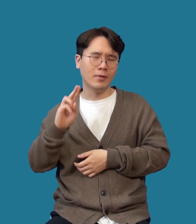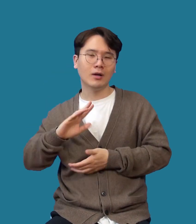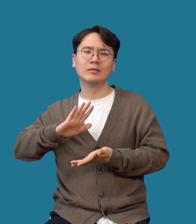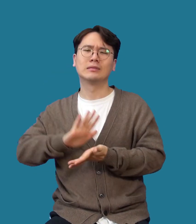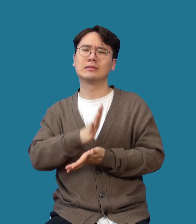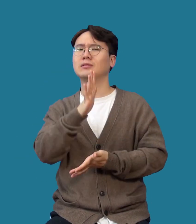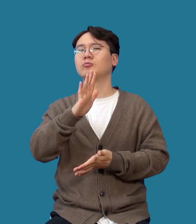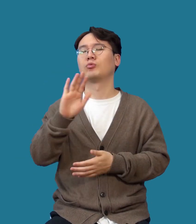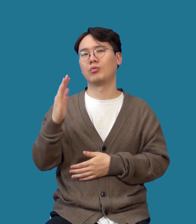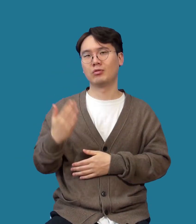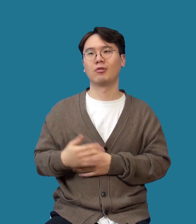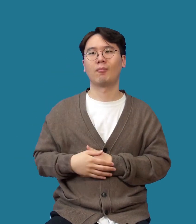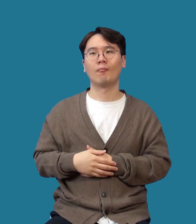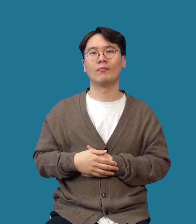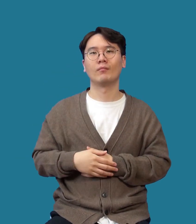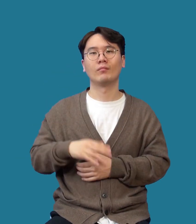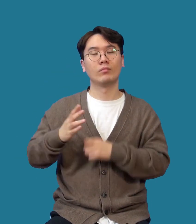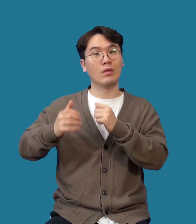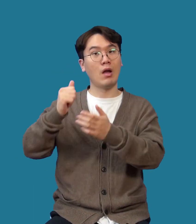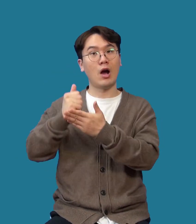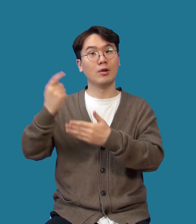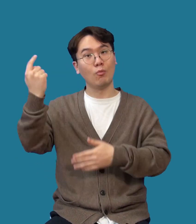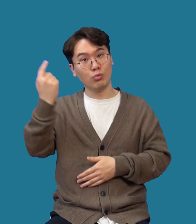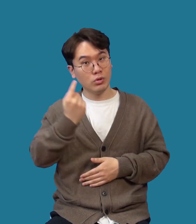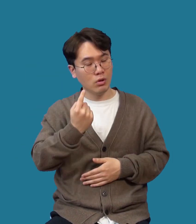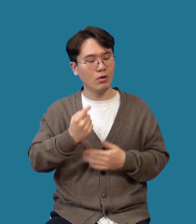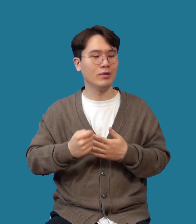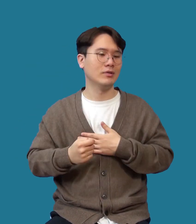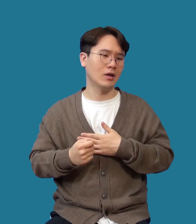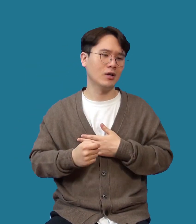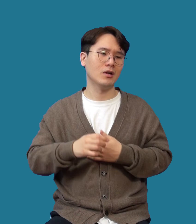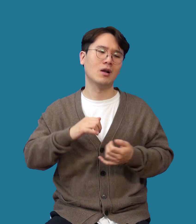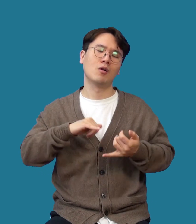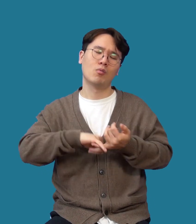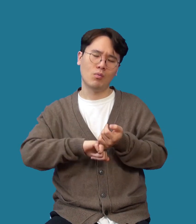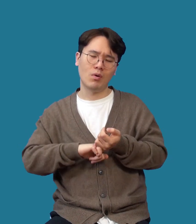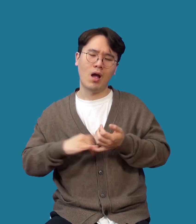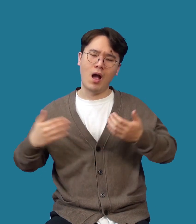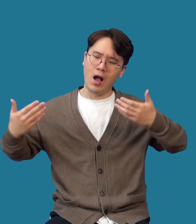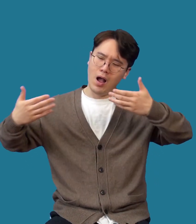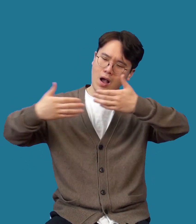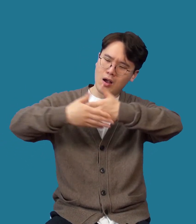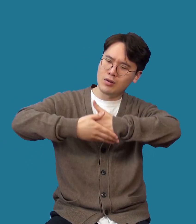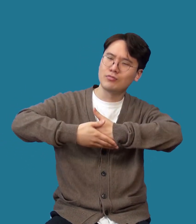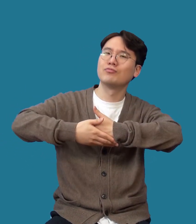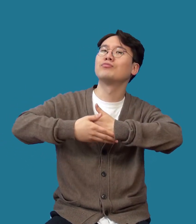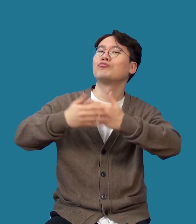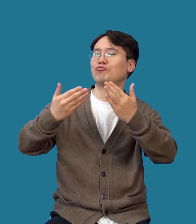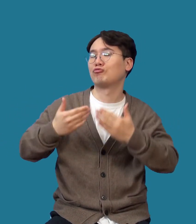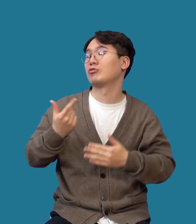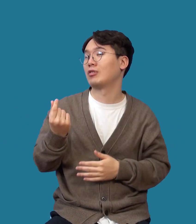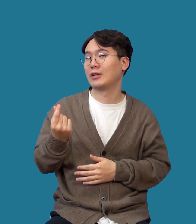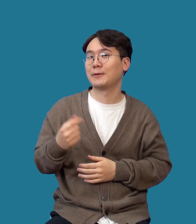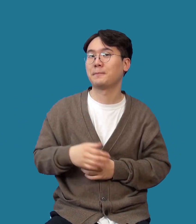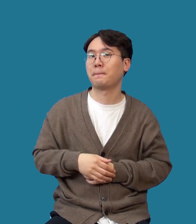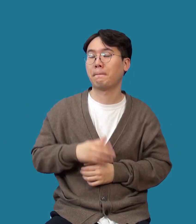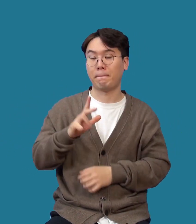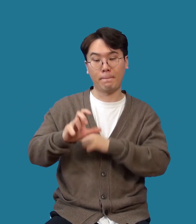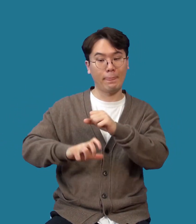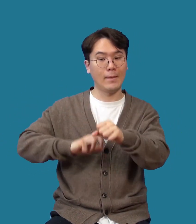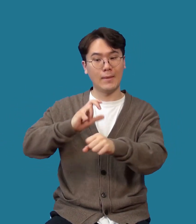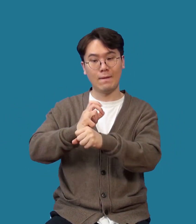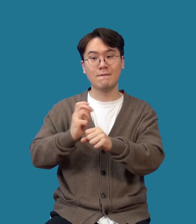뜨거워졌습니다. 하나님이 오셔서 자기를 꼭 안아주시는 것 같습니다. 25년 넘게